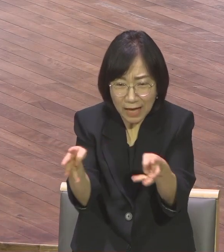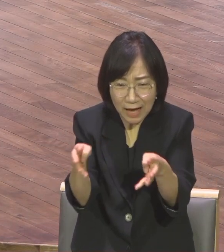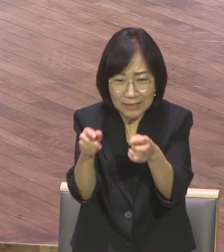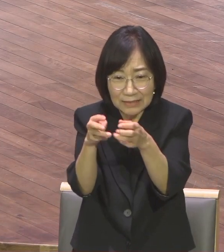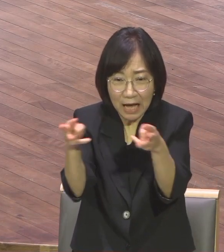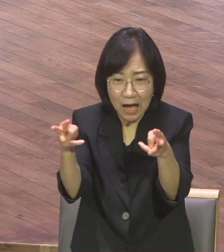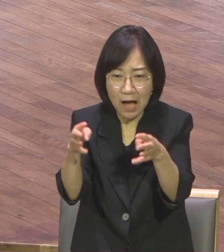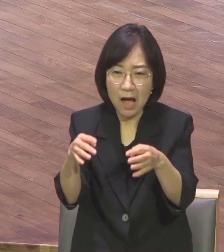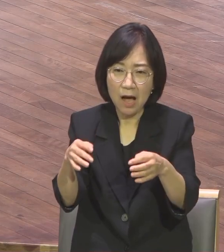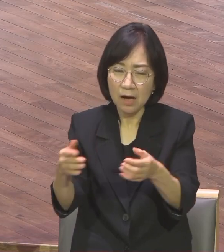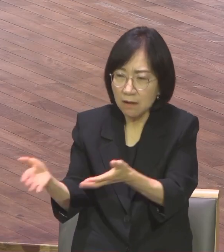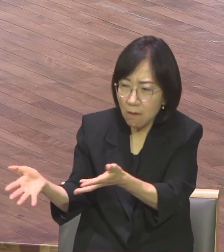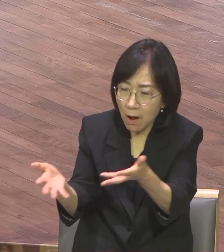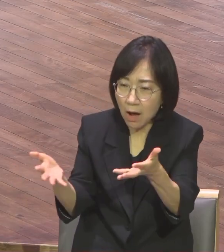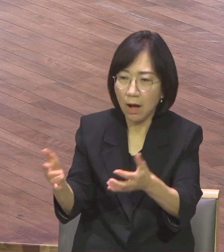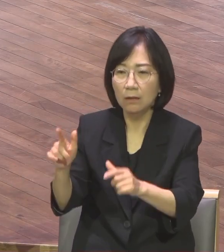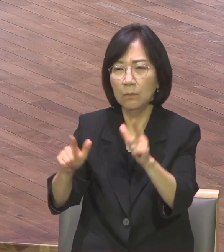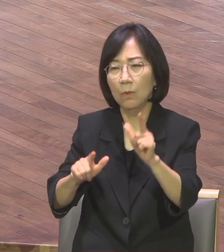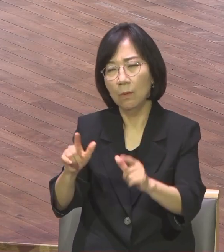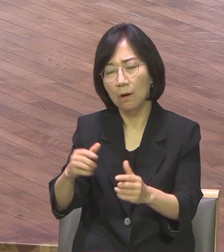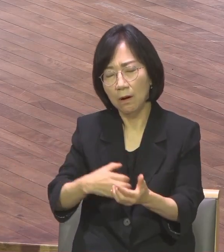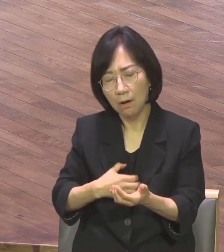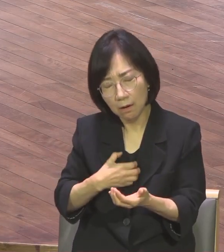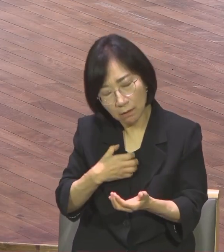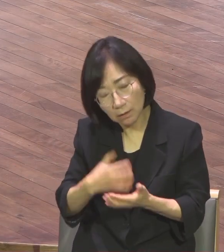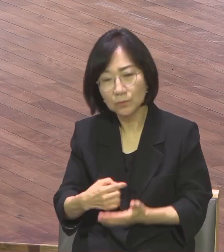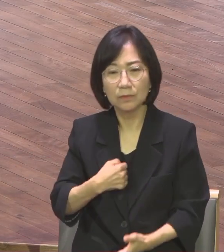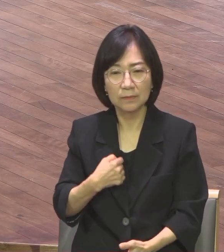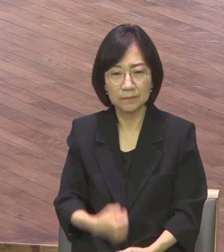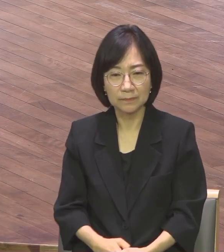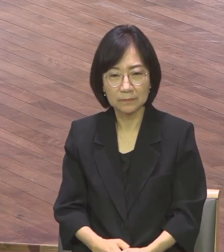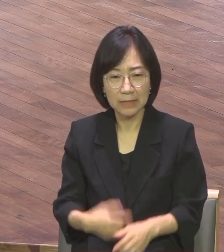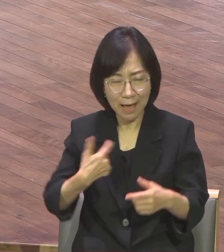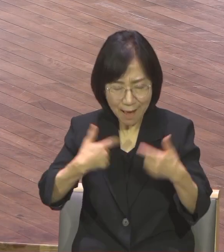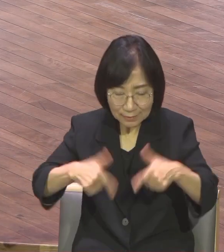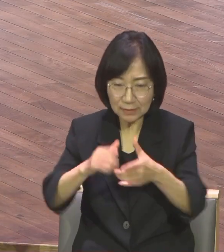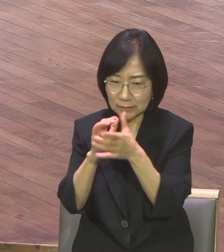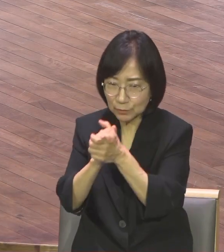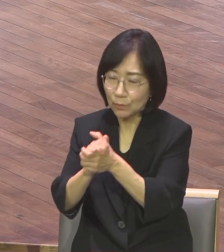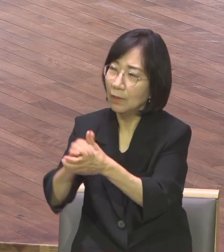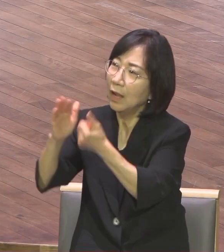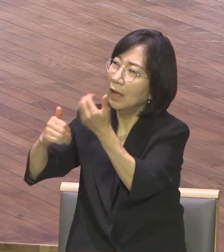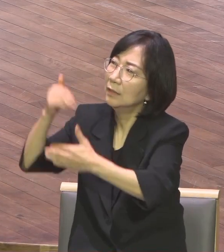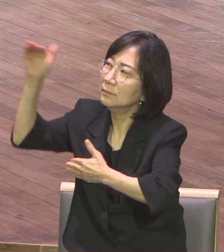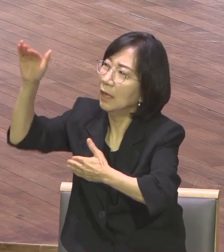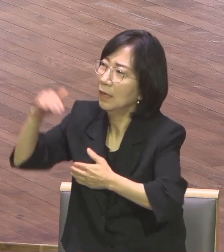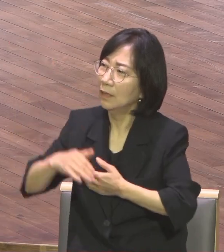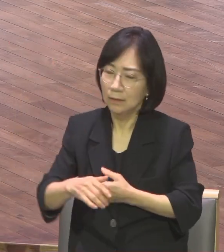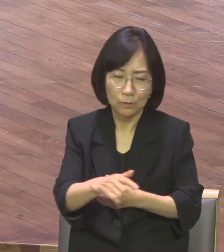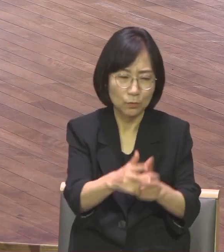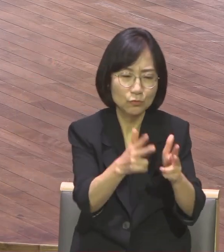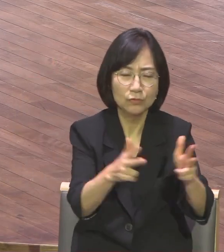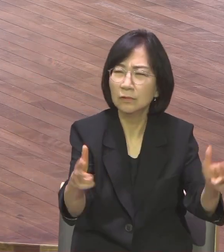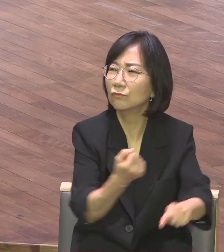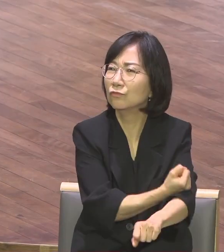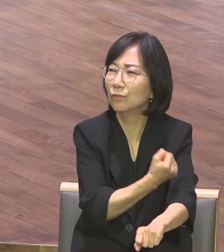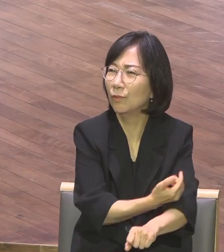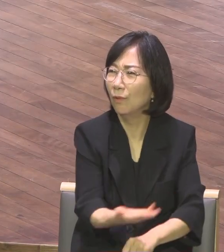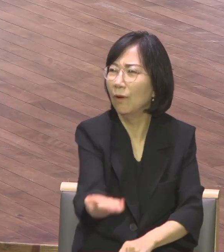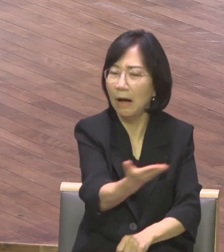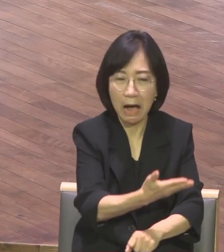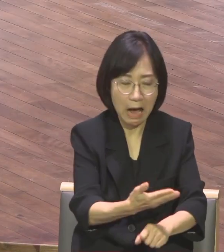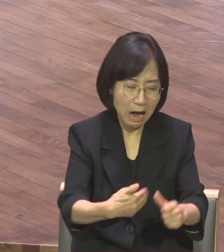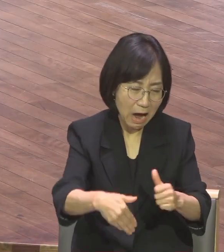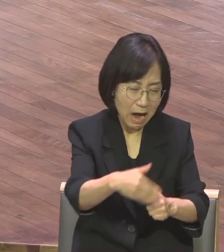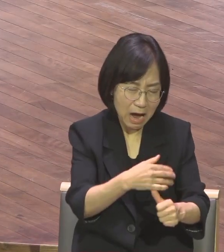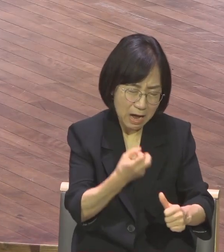늘 기도하고 하나님 너무 감사합니다. 가장 중요한 주차장 가장 중요한 그 열악한